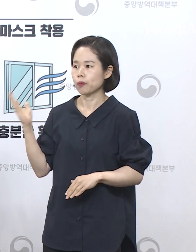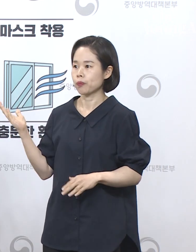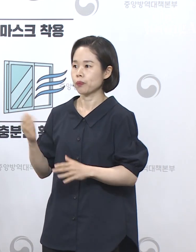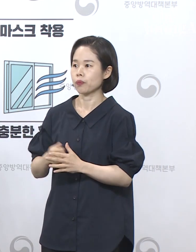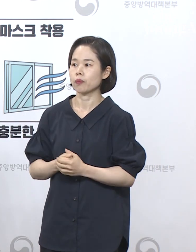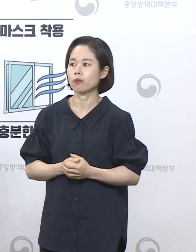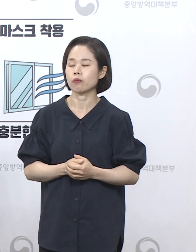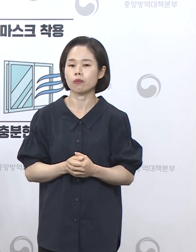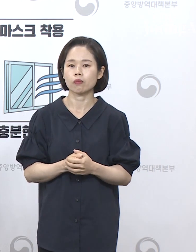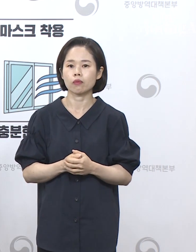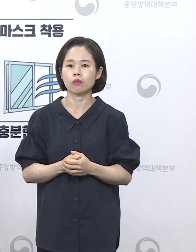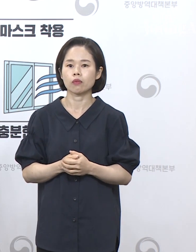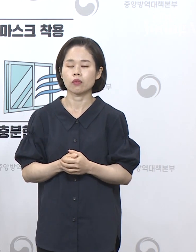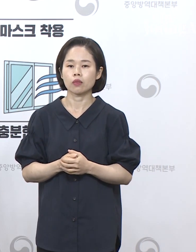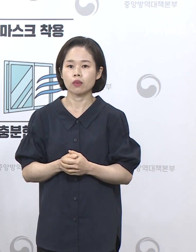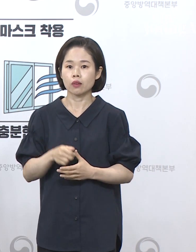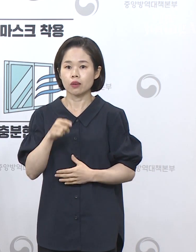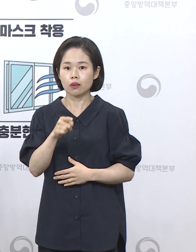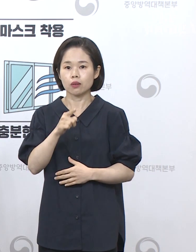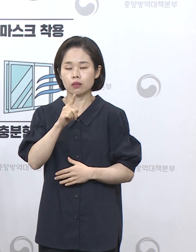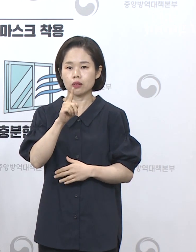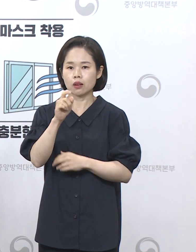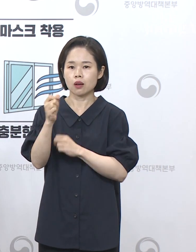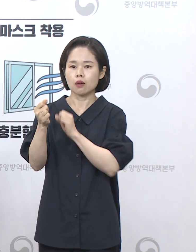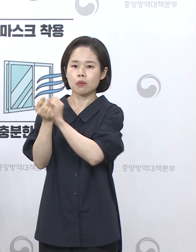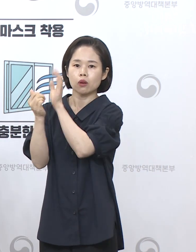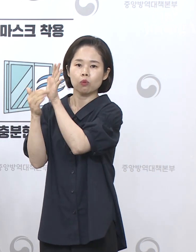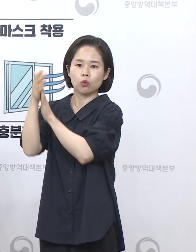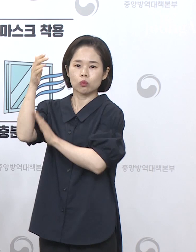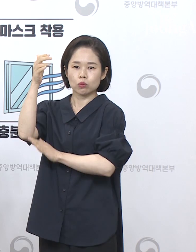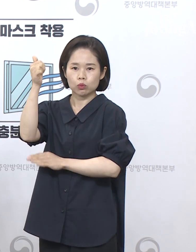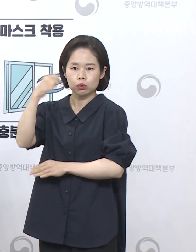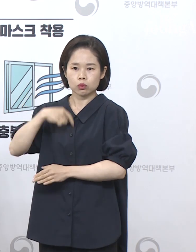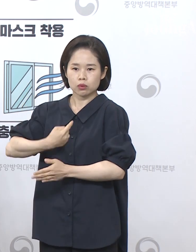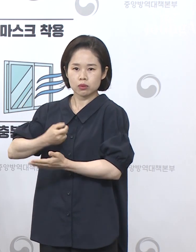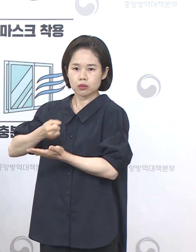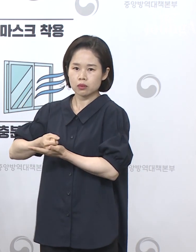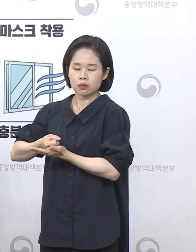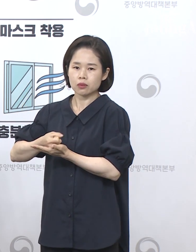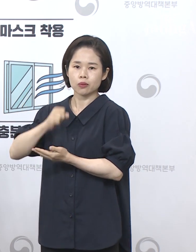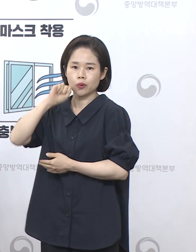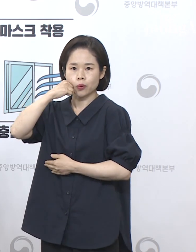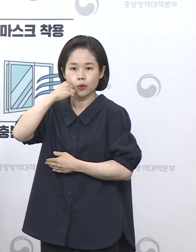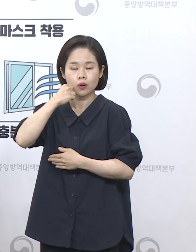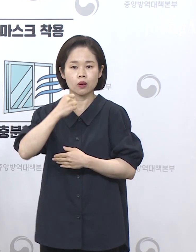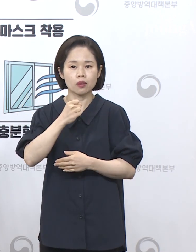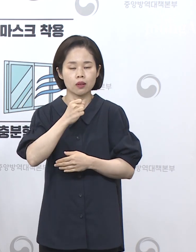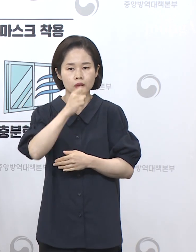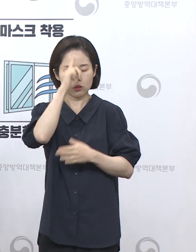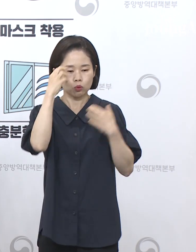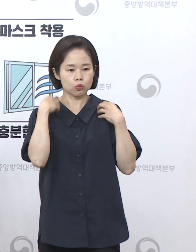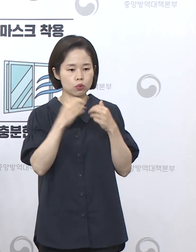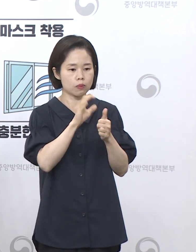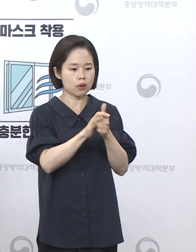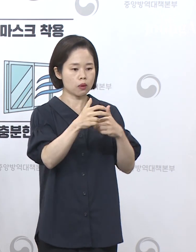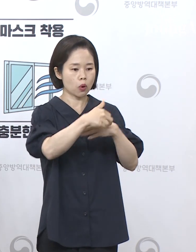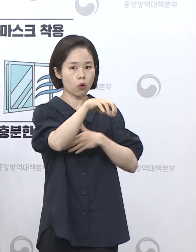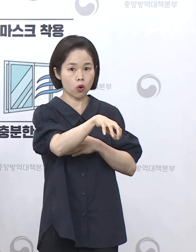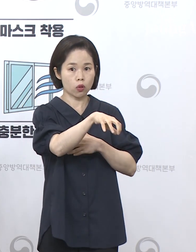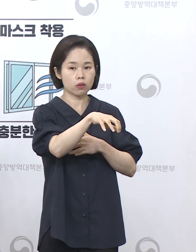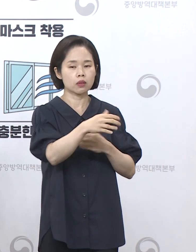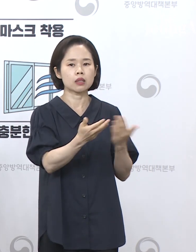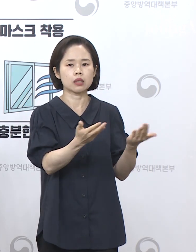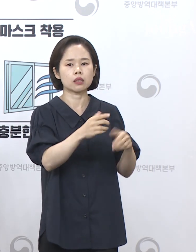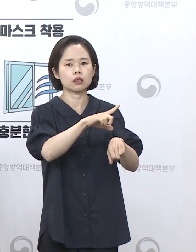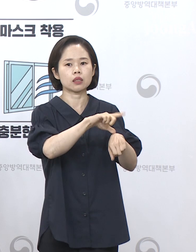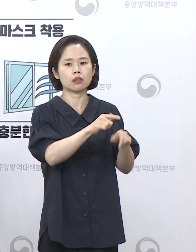이 부분은 저희가 단독으로 결정하기는 좀 어렵고요. 위탁의료기관의 진료 시간을 조정해야 되는 그런